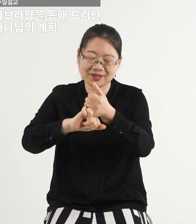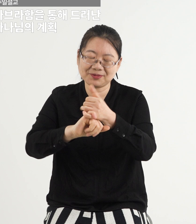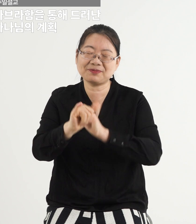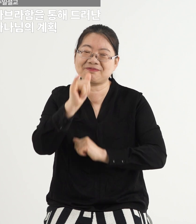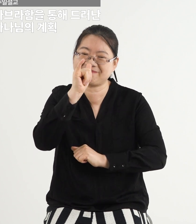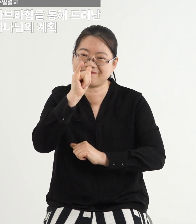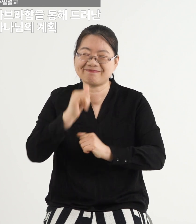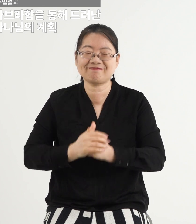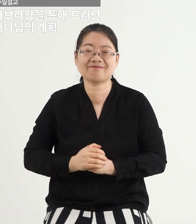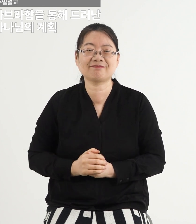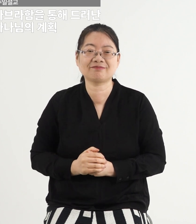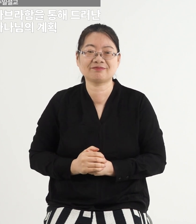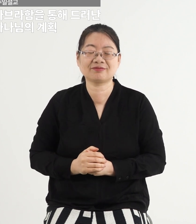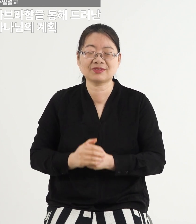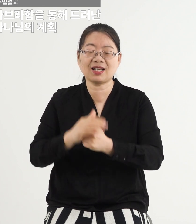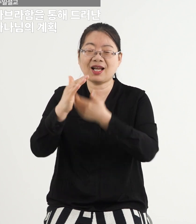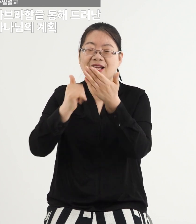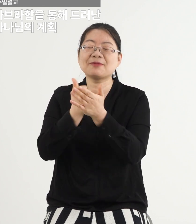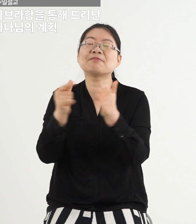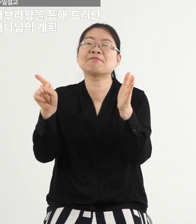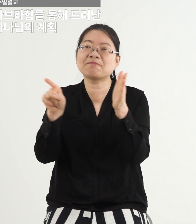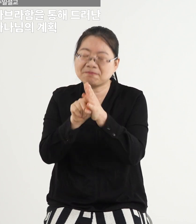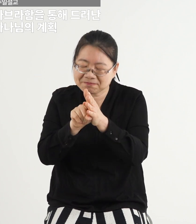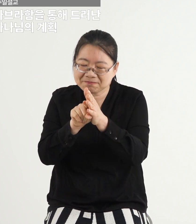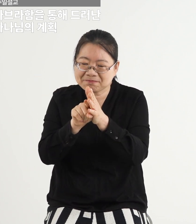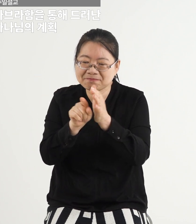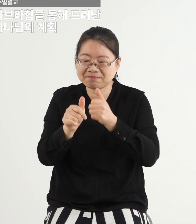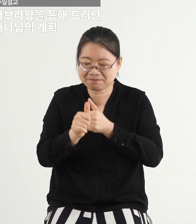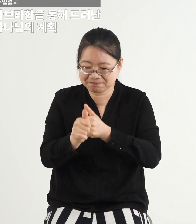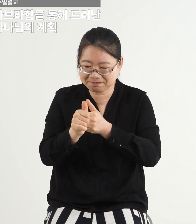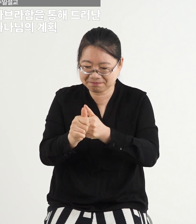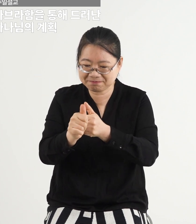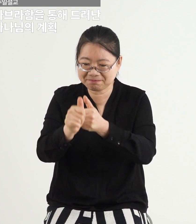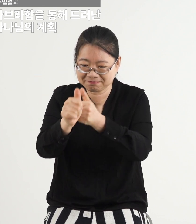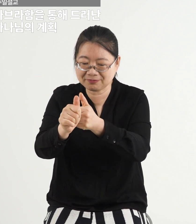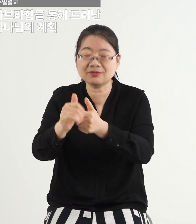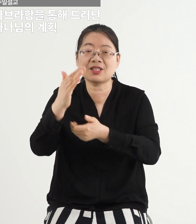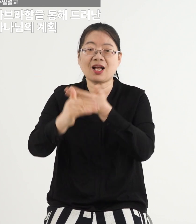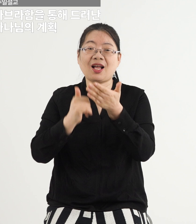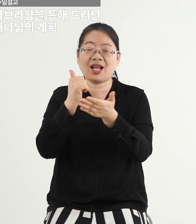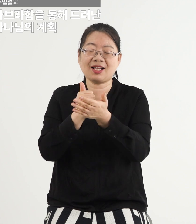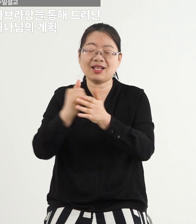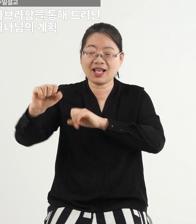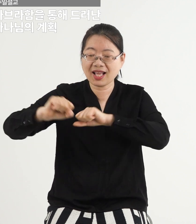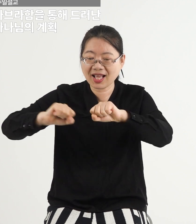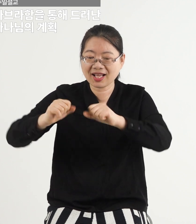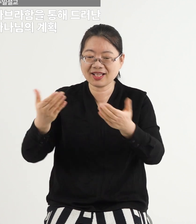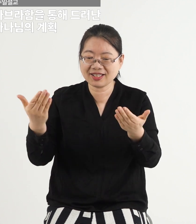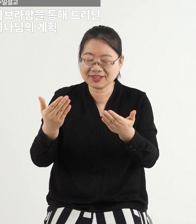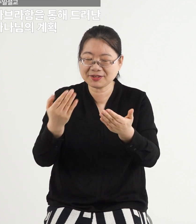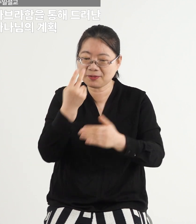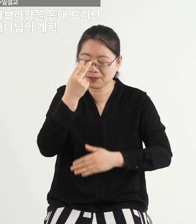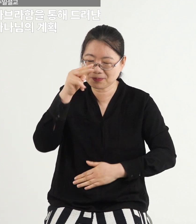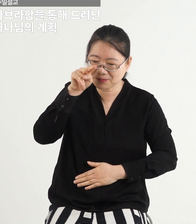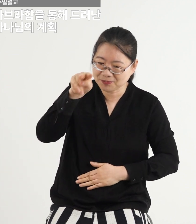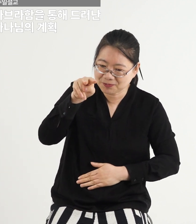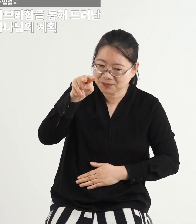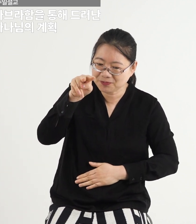겁니다. 그분을 믿고 가는 거예요. 그래서 그분이 하시는 걸 우리는 목도할